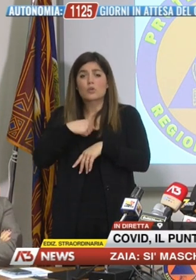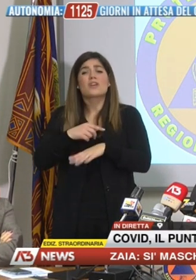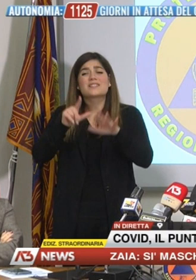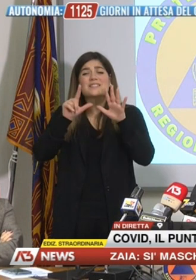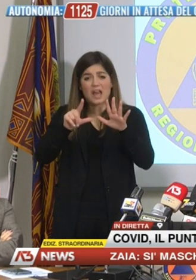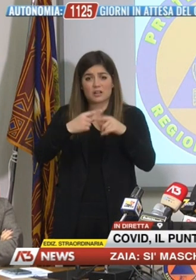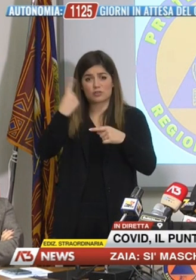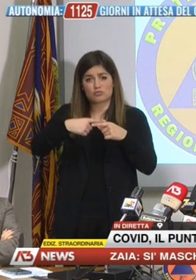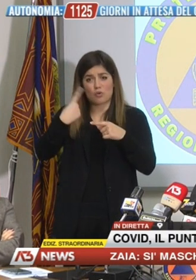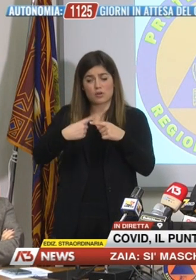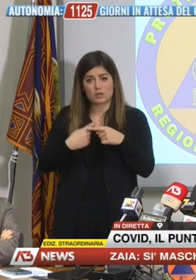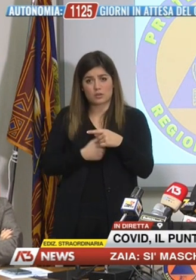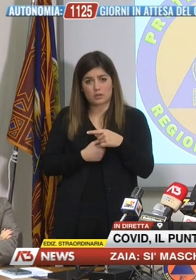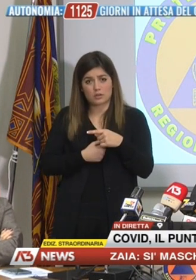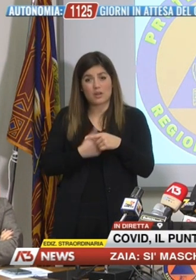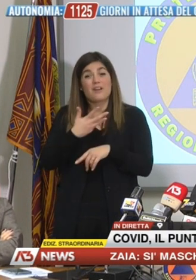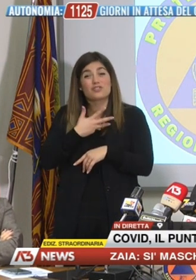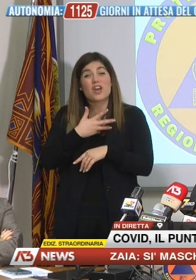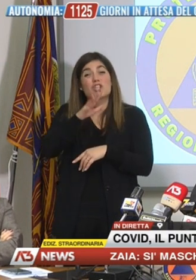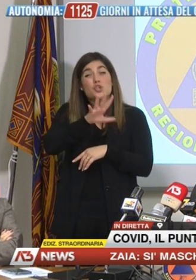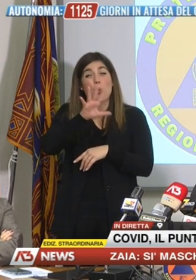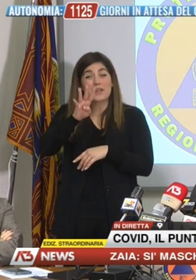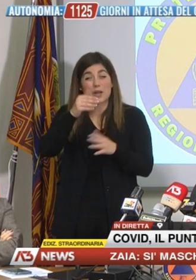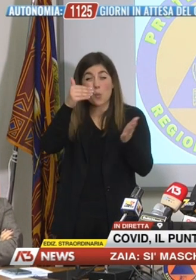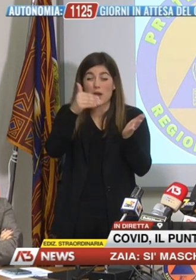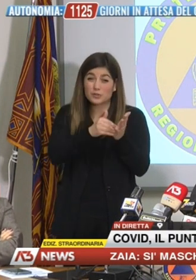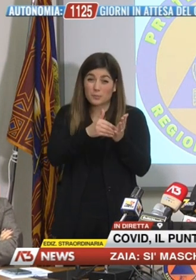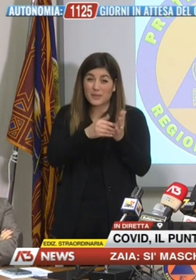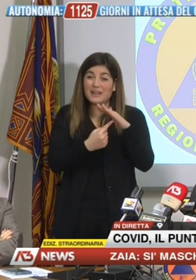dell'RSA e sono 54.000 dipendenti della sanità.